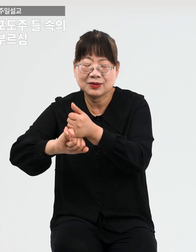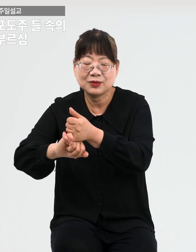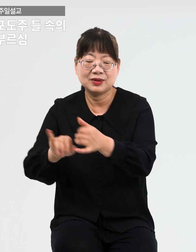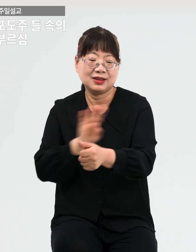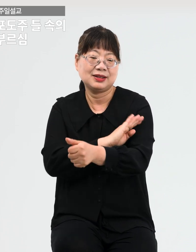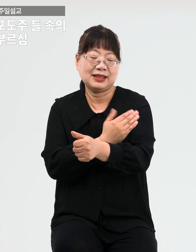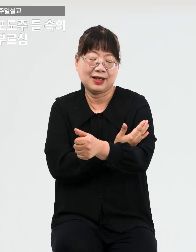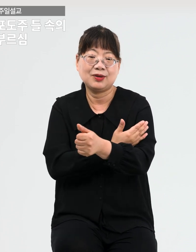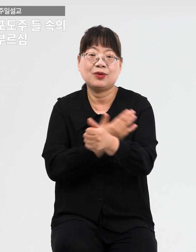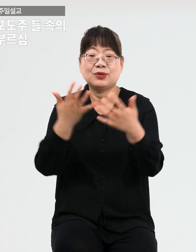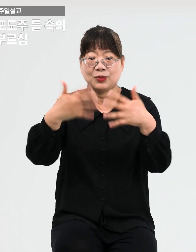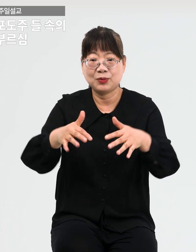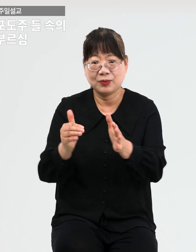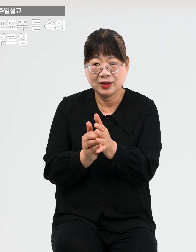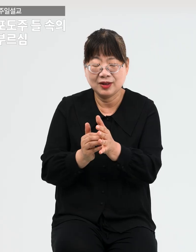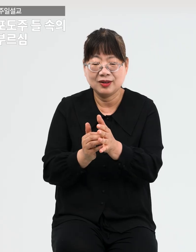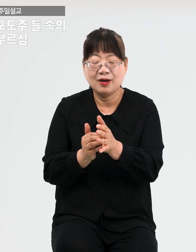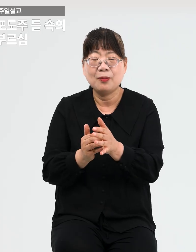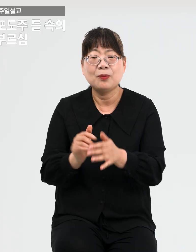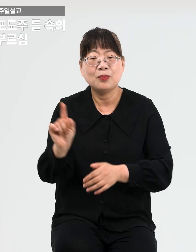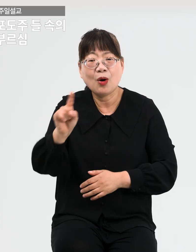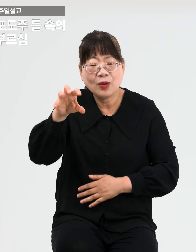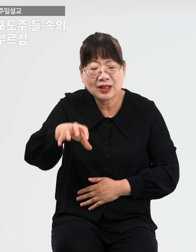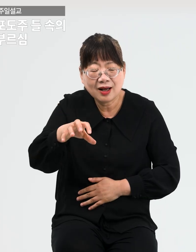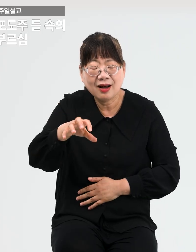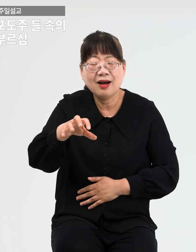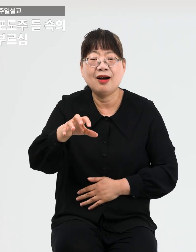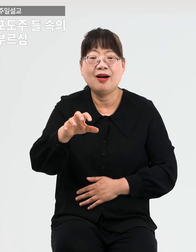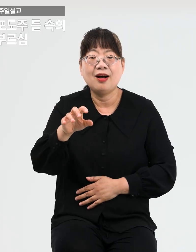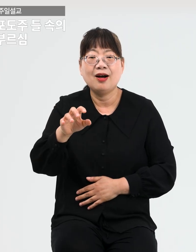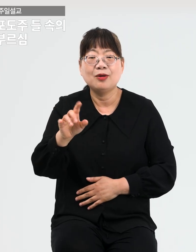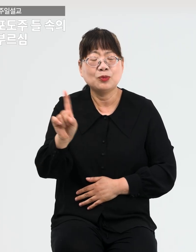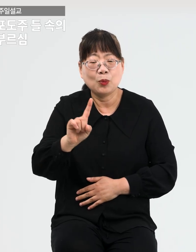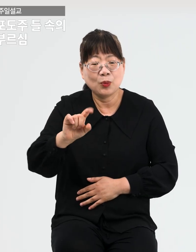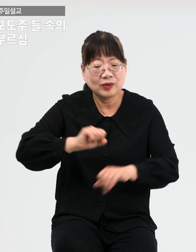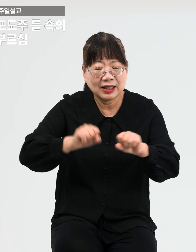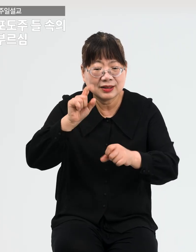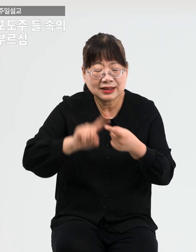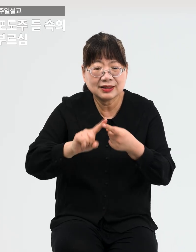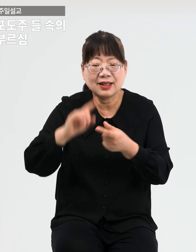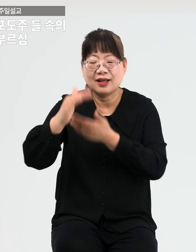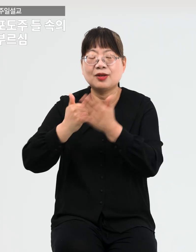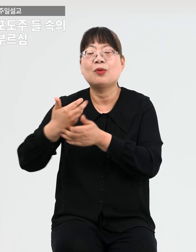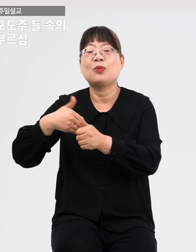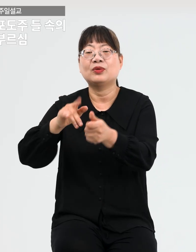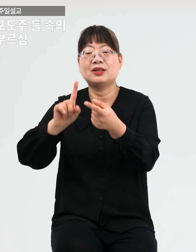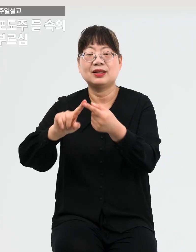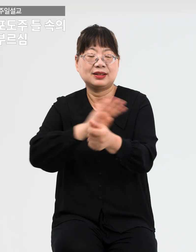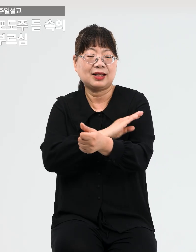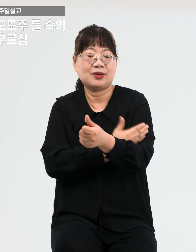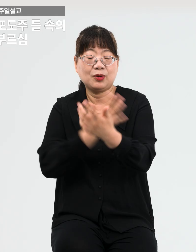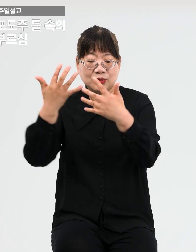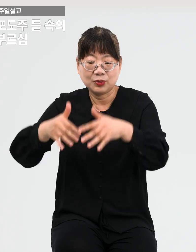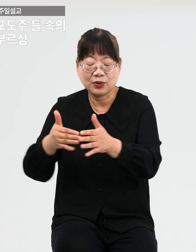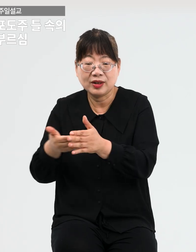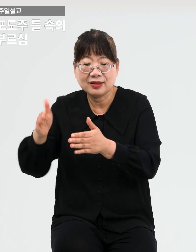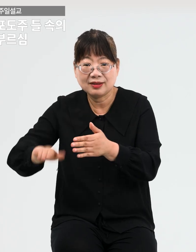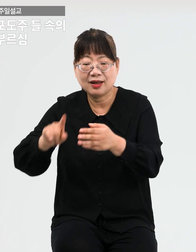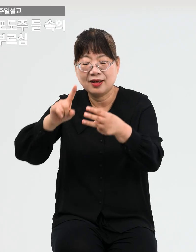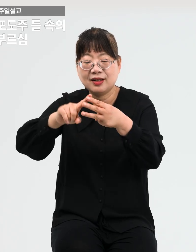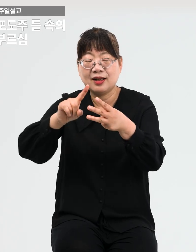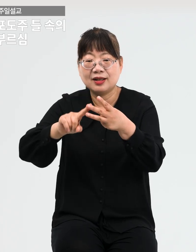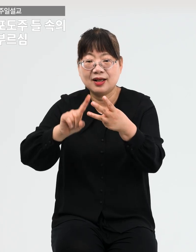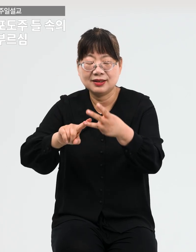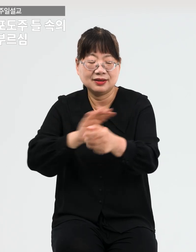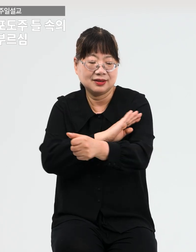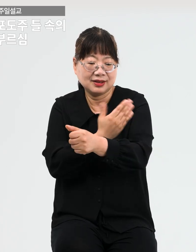어딘지 무엇인지 하나님이 보내신 것이 자격인데, 그 세 가지의 자격은 어디에서